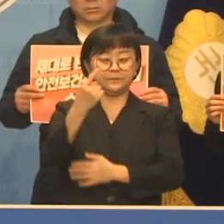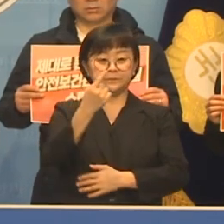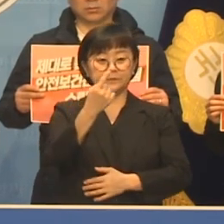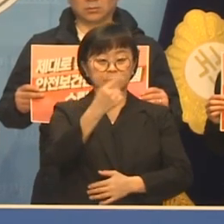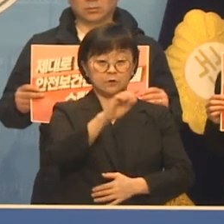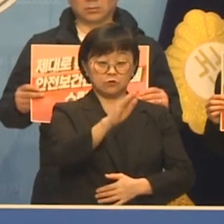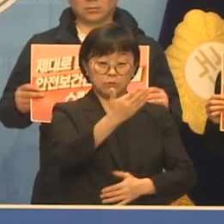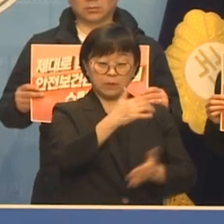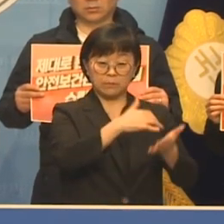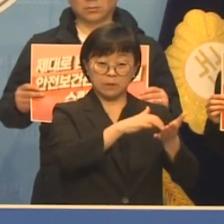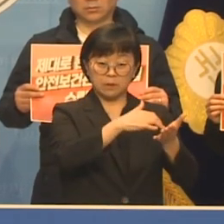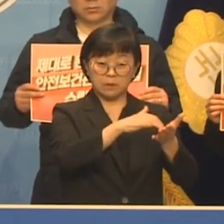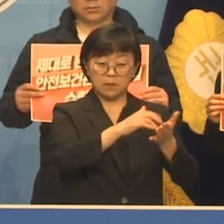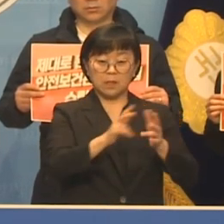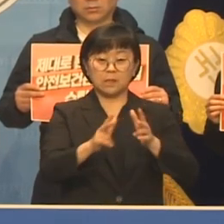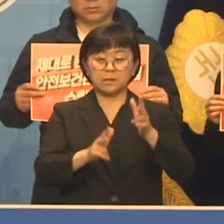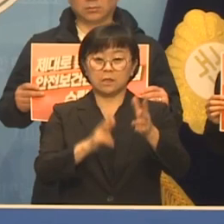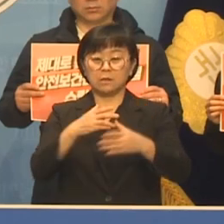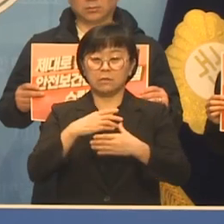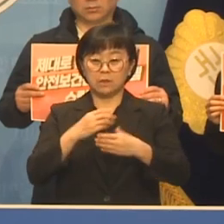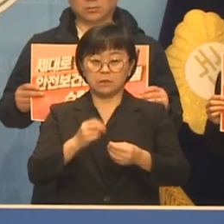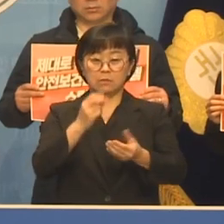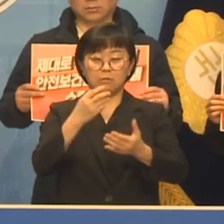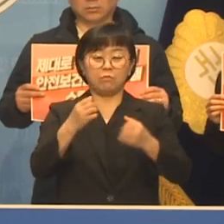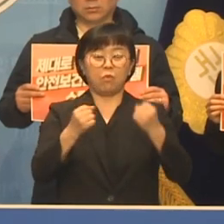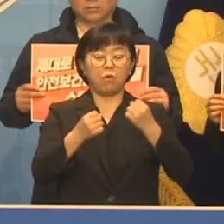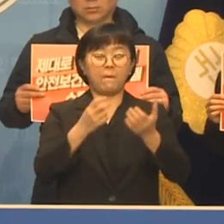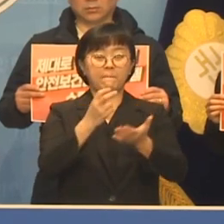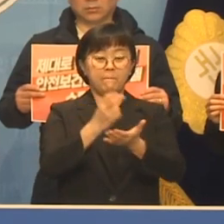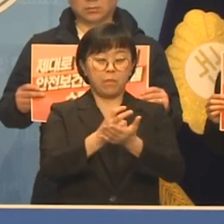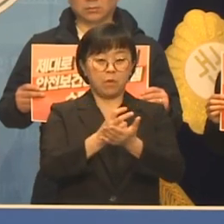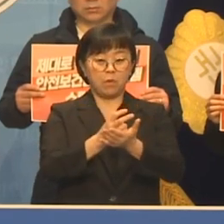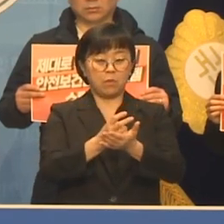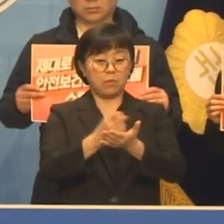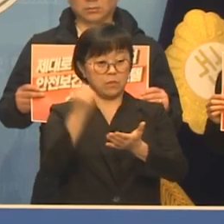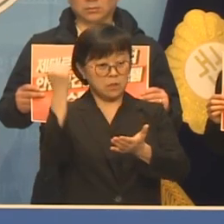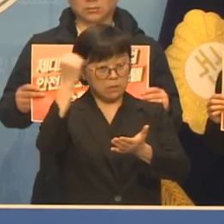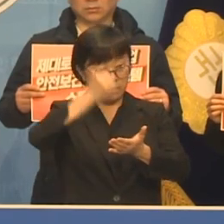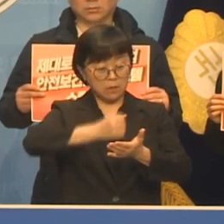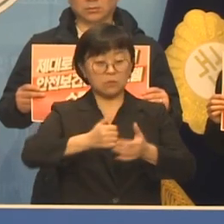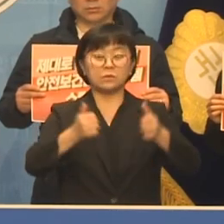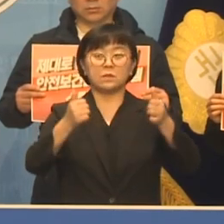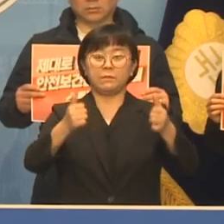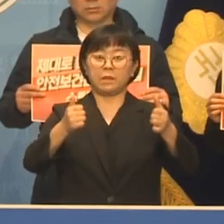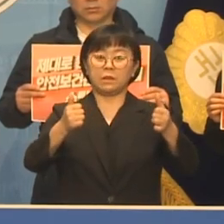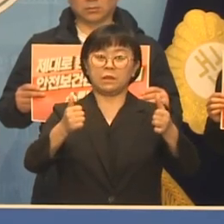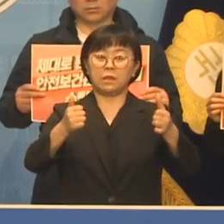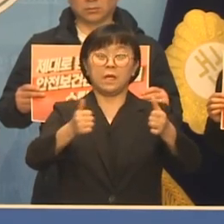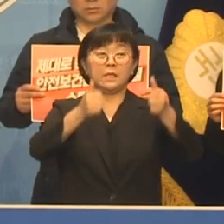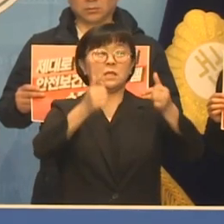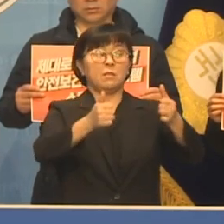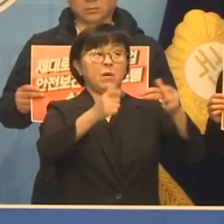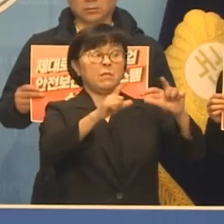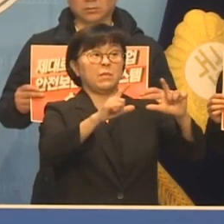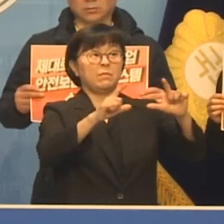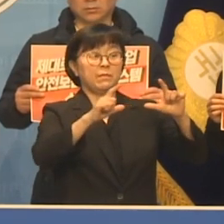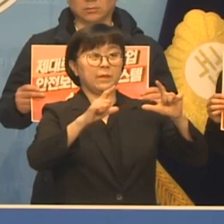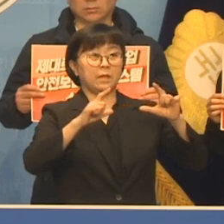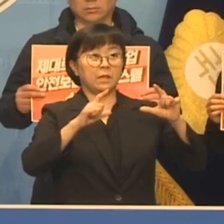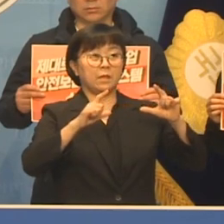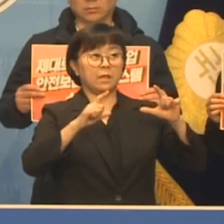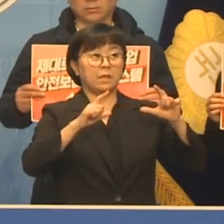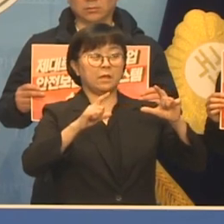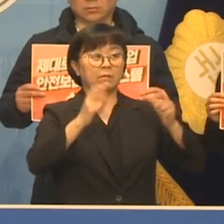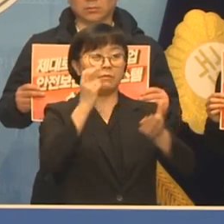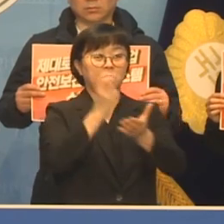1900건이 넘는 산업안전보건법 위반으로 재판이 진행되었습니다. 재판부는